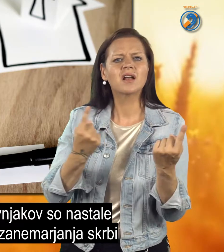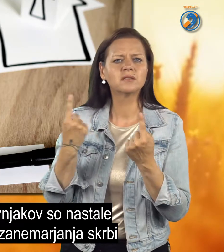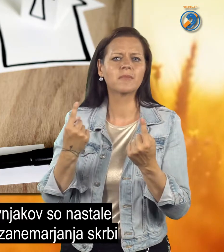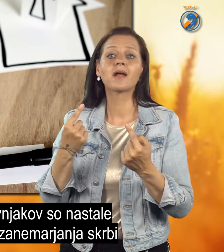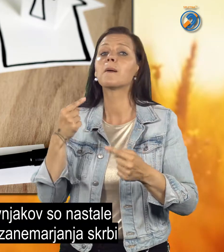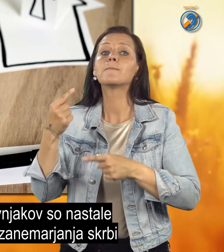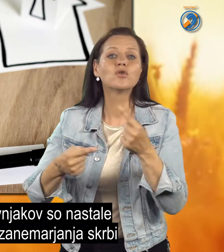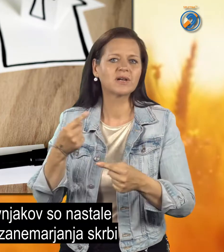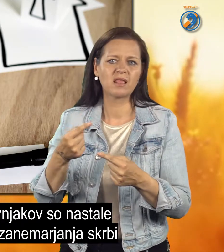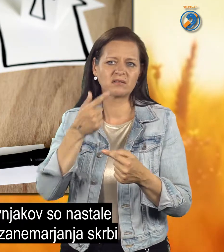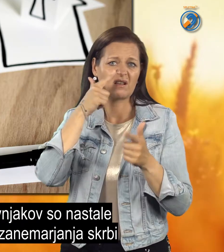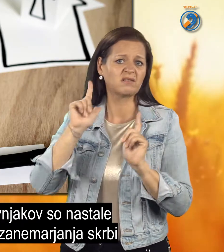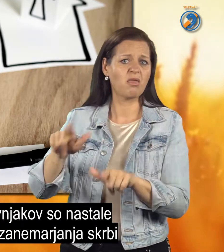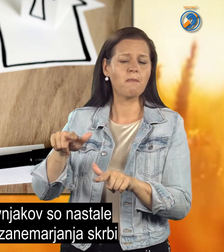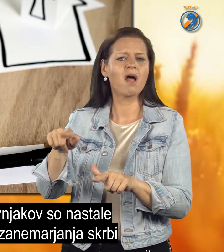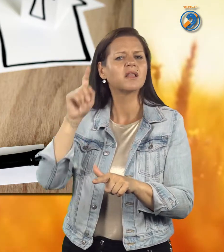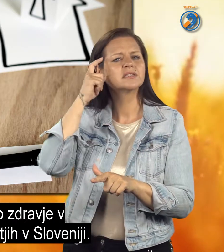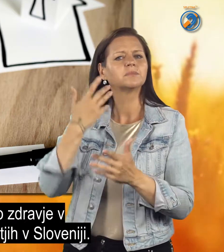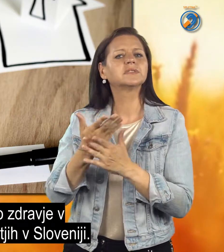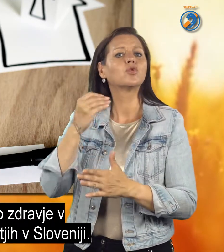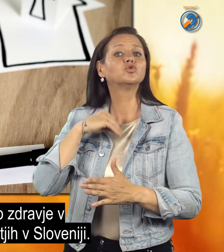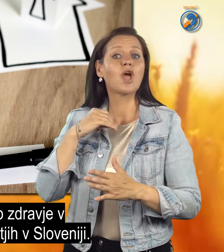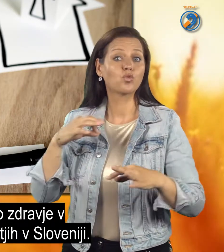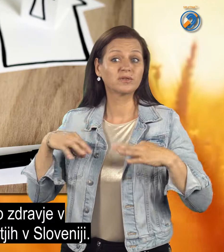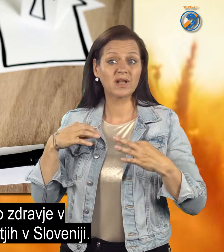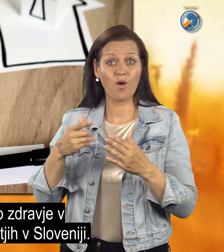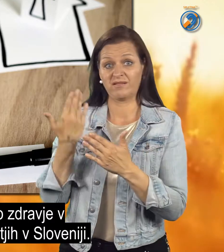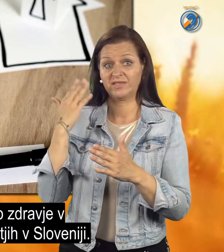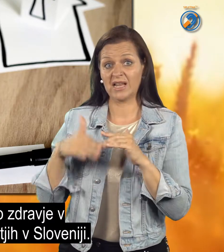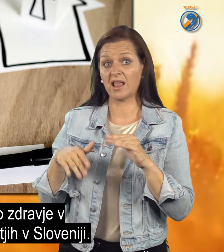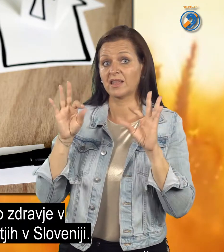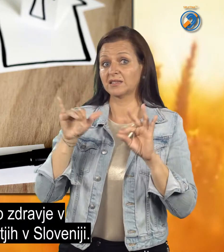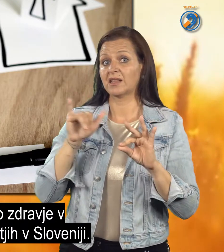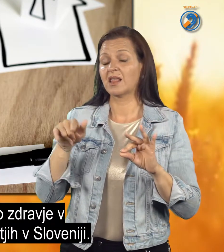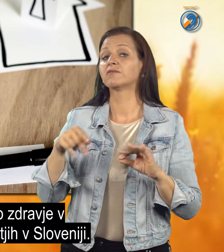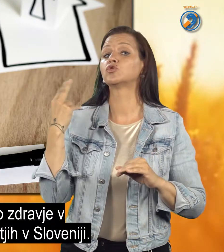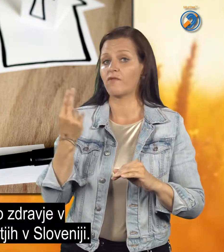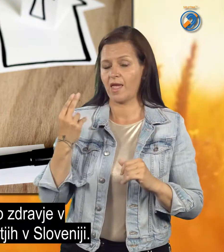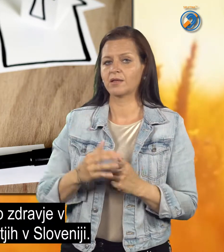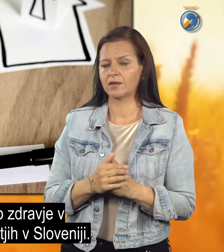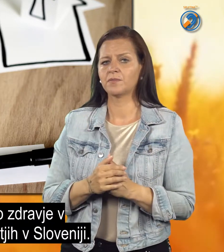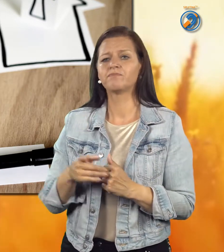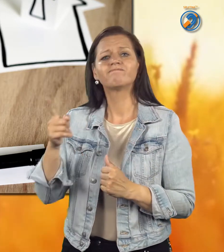posledica zanemarjanja skrbi za duševno zdravje v zadnjih desetletjih v Sloveniji.